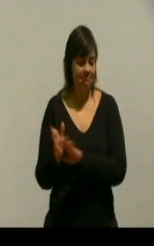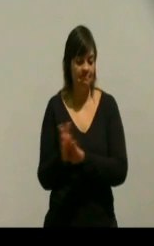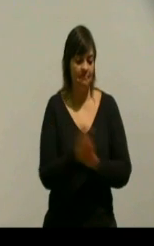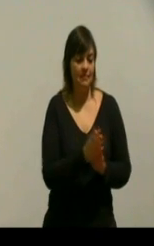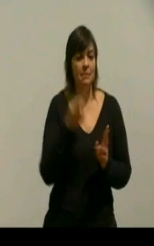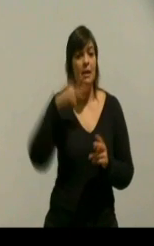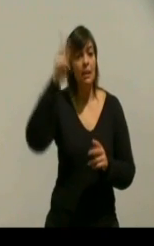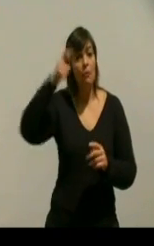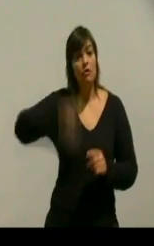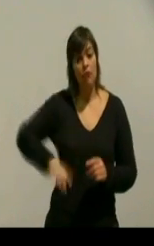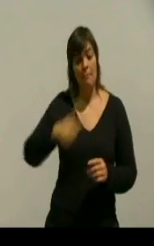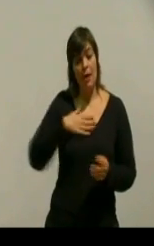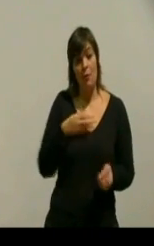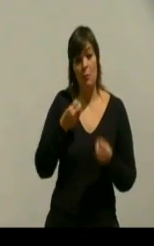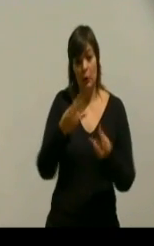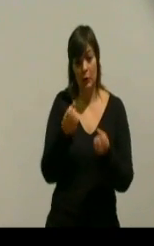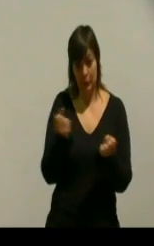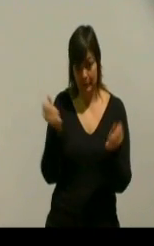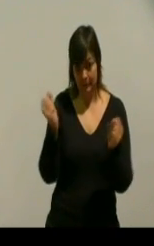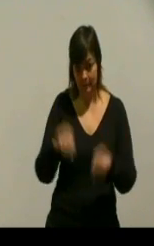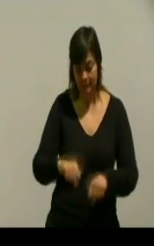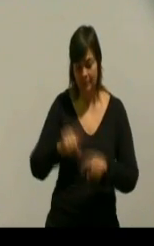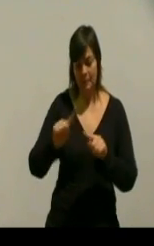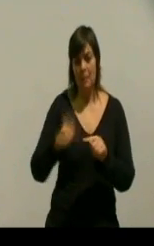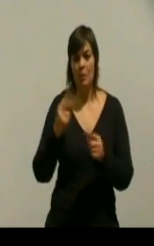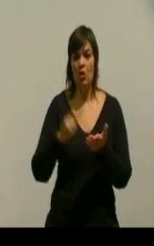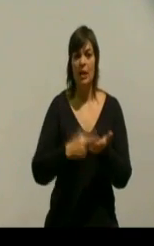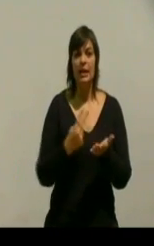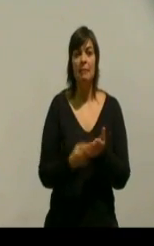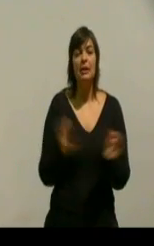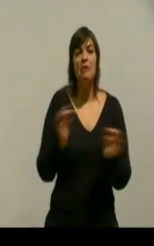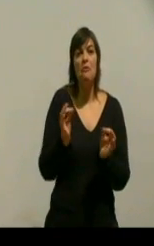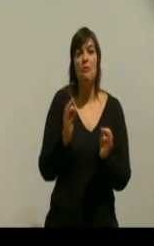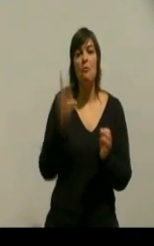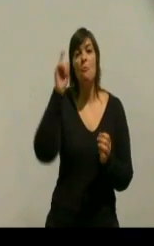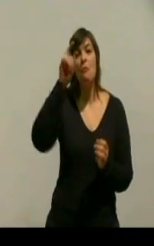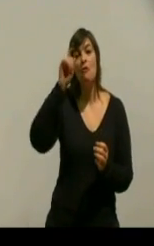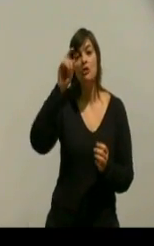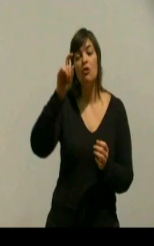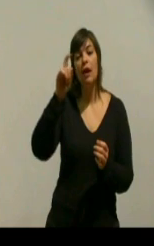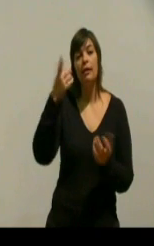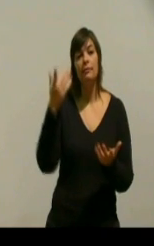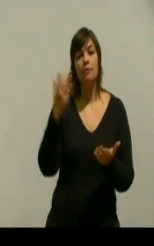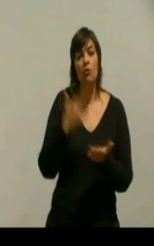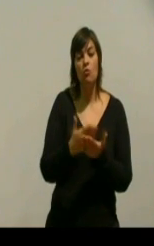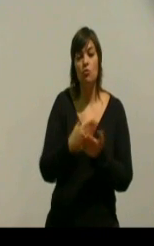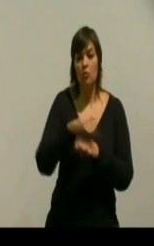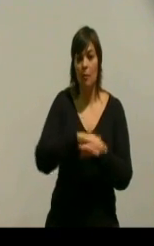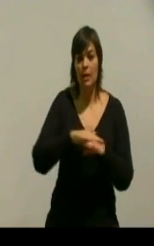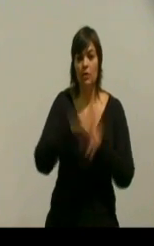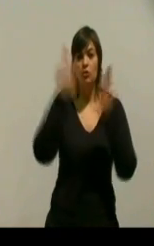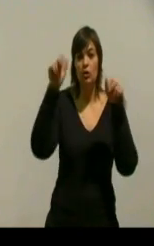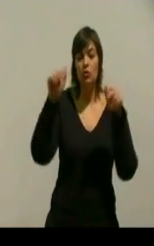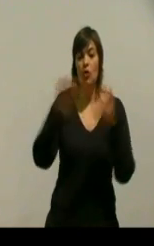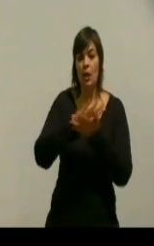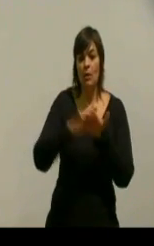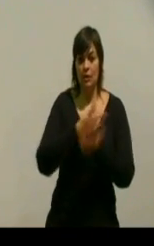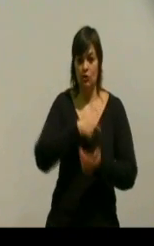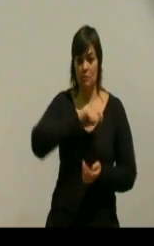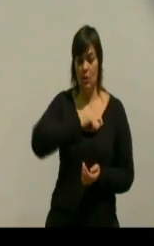profesional. Empecé trabajando como intérprete o como profesora en un curso básico, titulado Lengua de Signos Española. Fue un